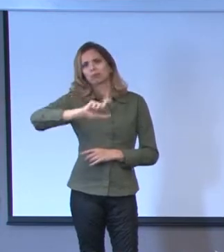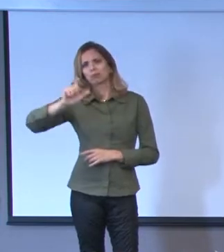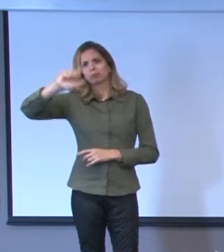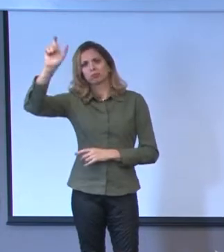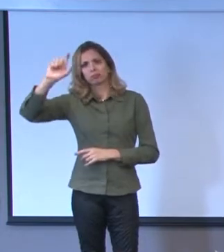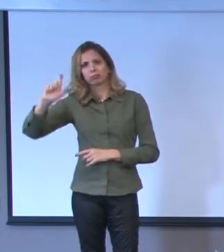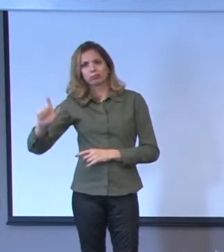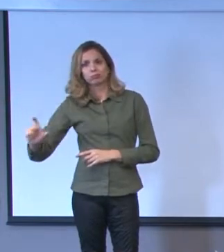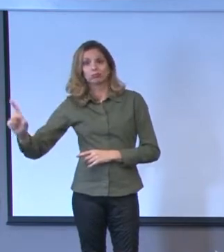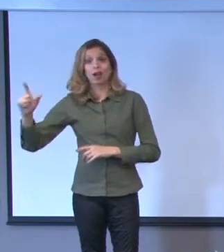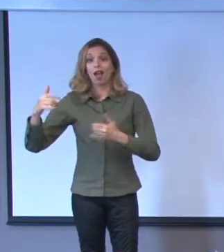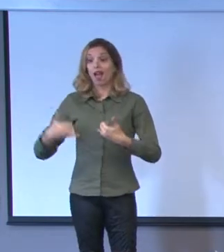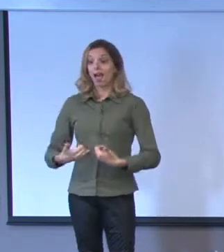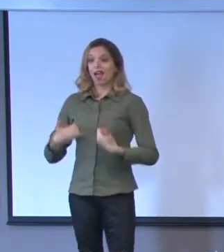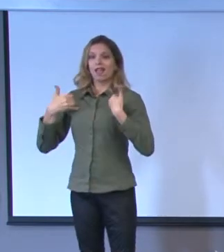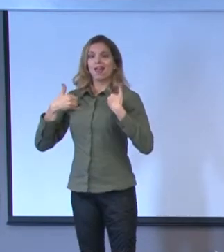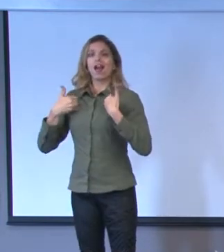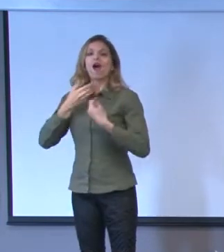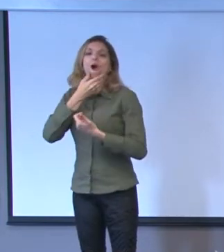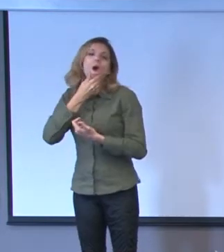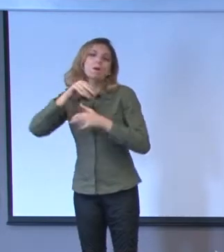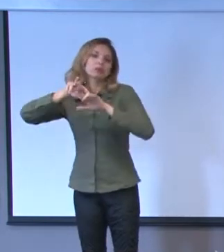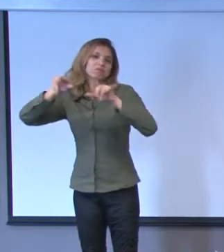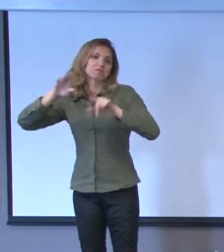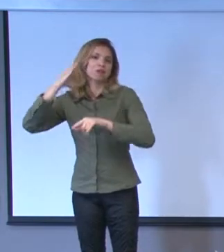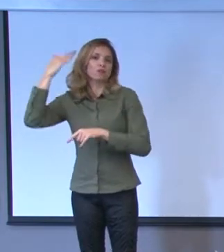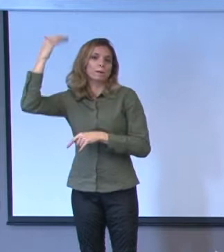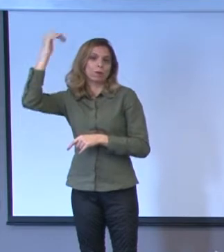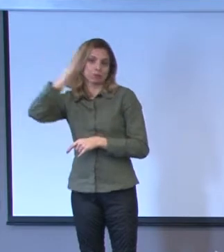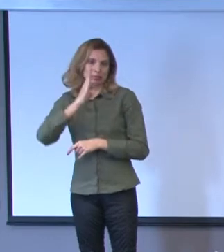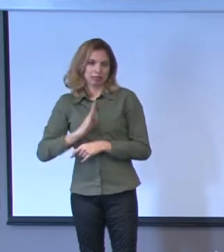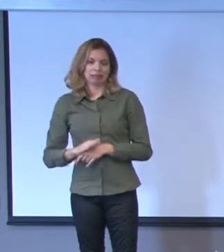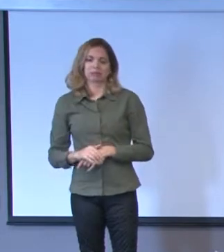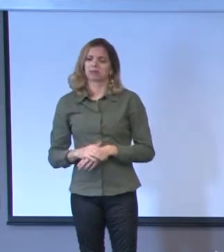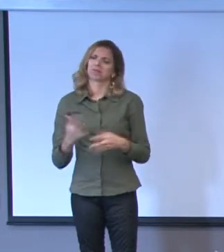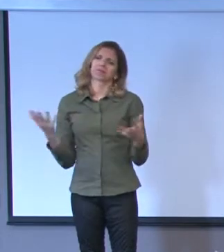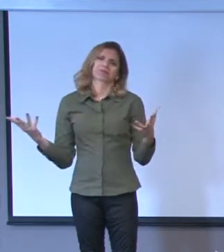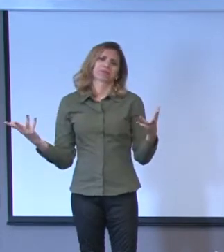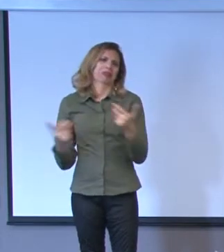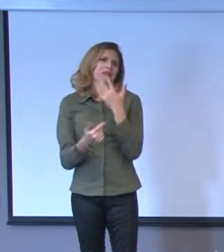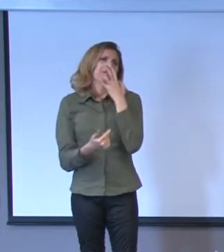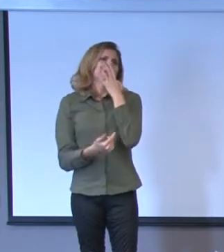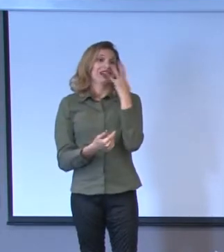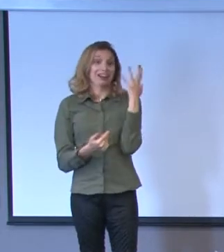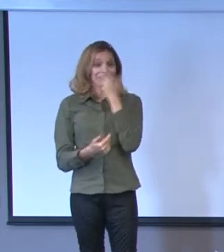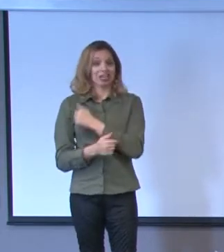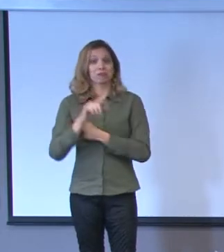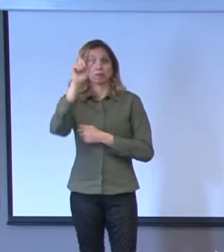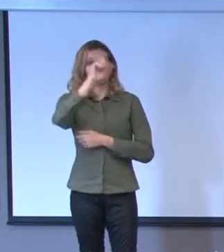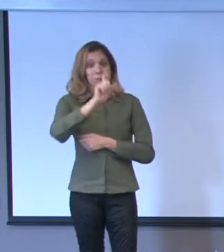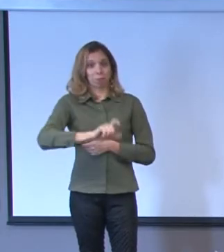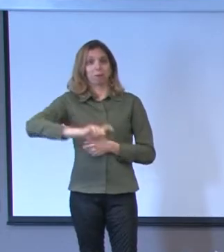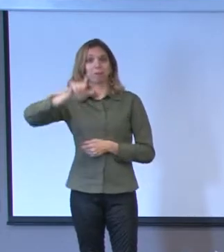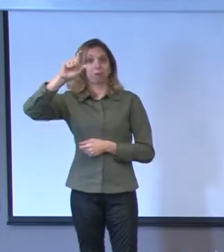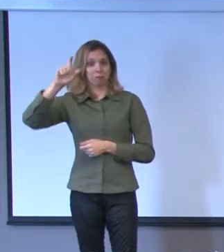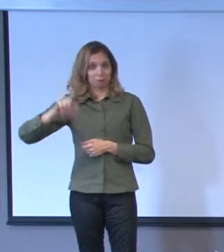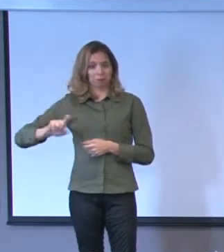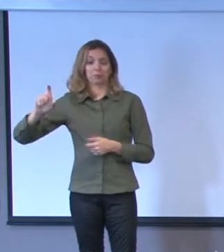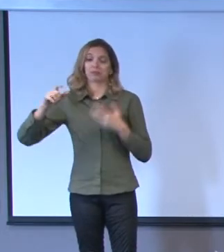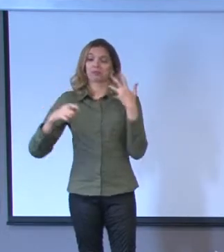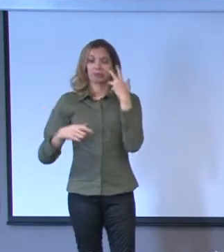homenagem a brasileiros. Ayrton Senna, Maurício de Souza. Um trabalho sensacional. E era uma escola...